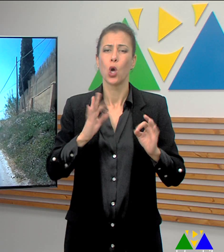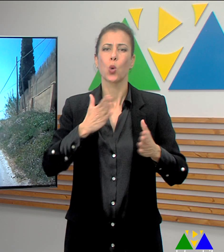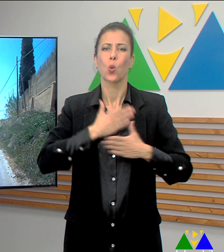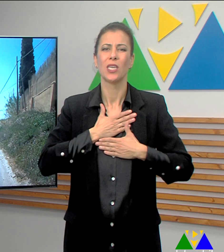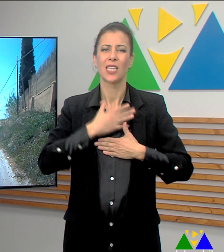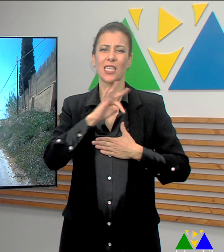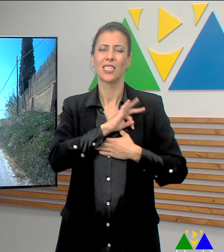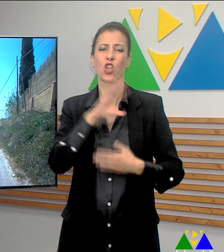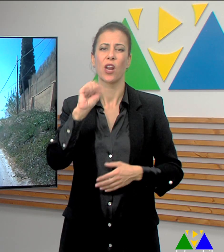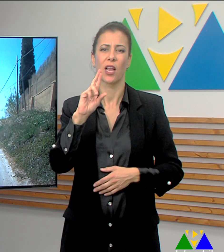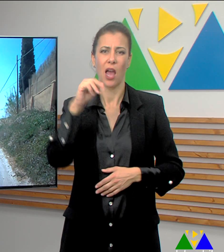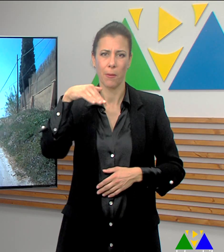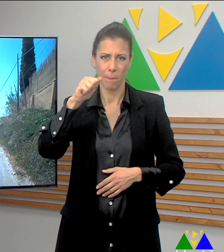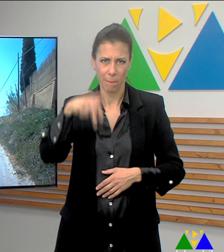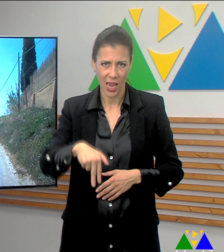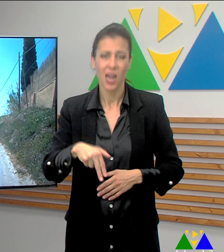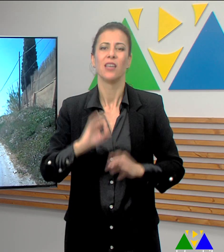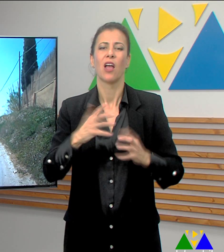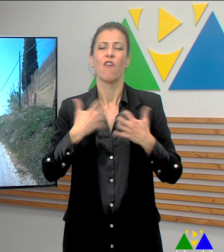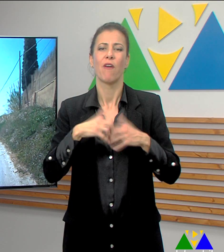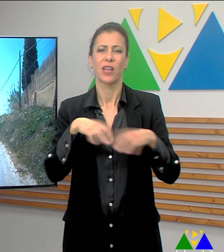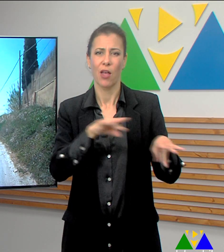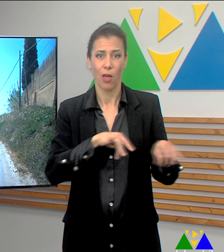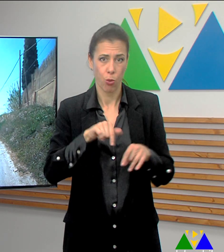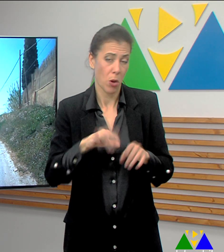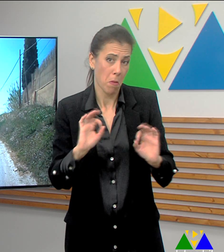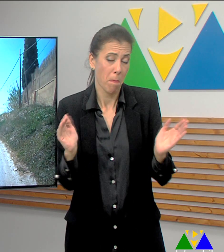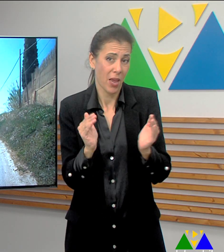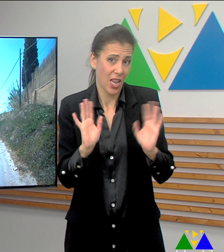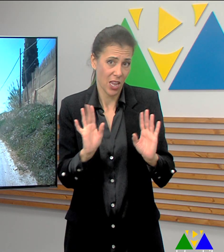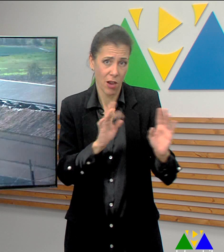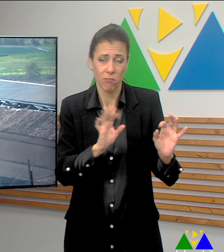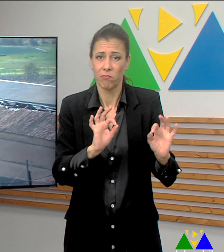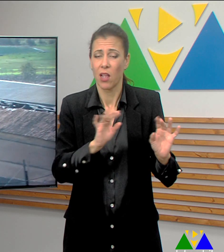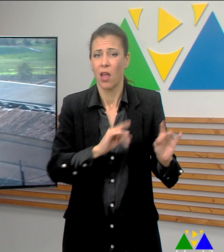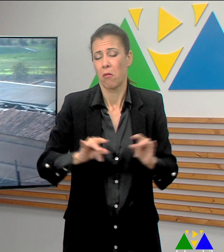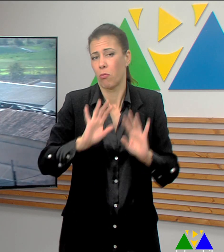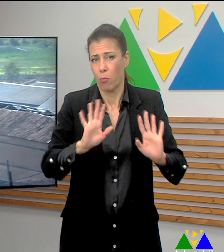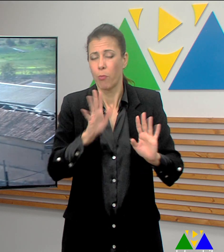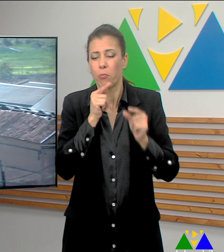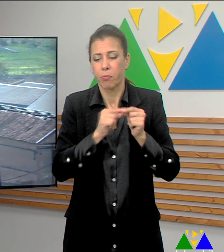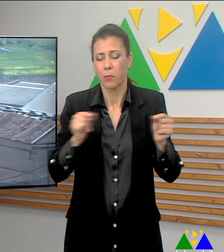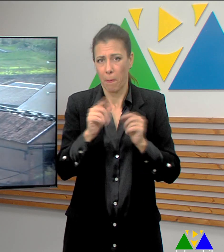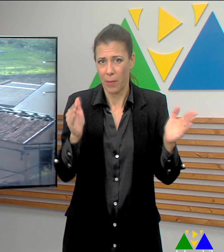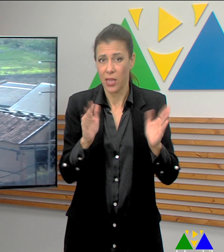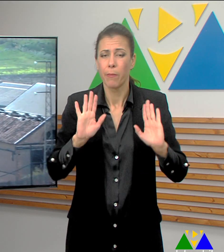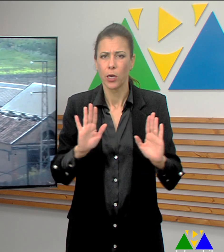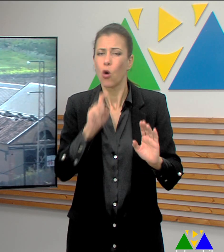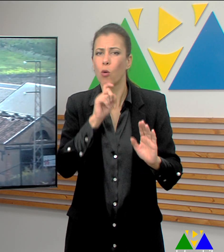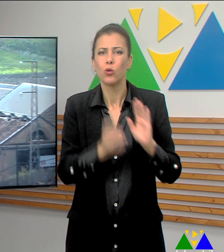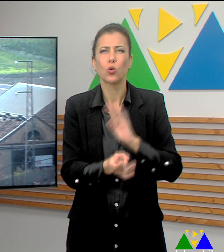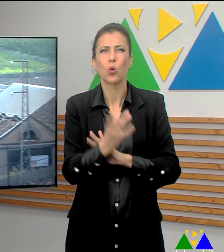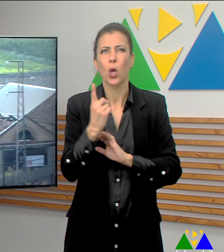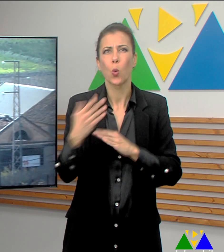Carmen, la fábrica de azúcar de Nuestra Señora del Carmen, es una pequeña fábrica de pequeñas proporciones, ¿no? Surge precisamente en una